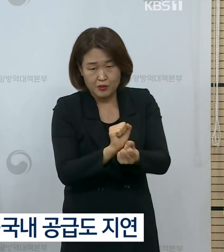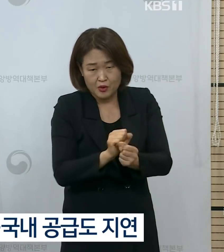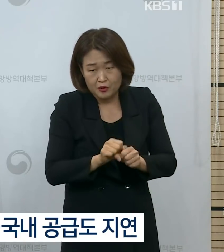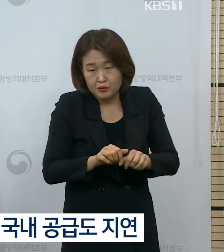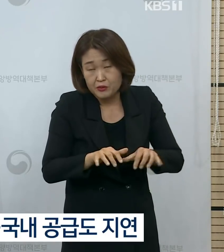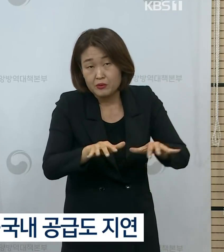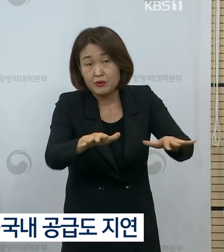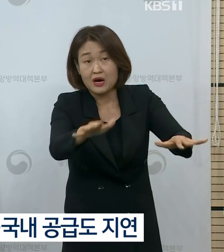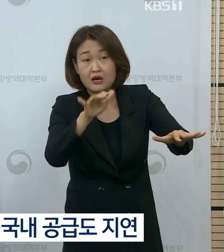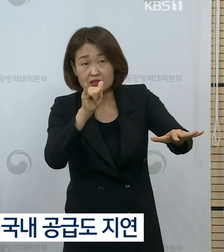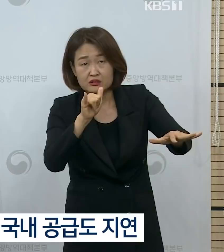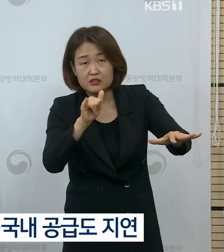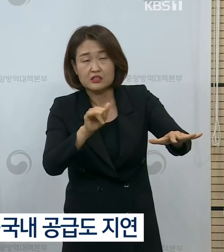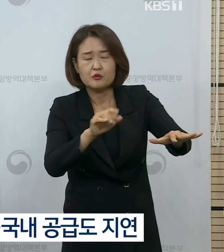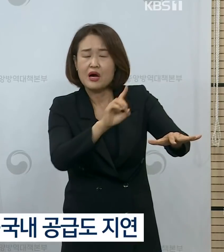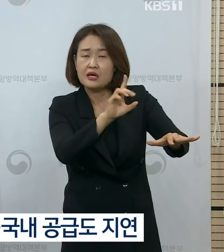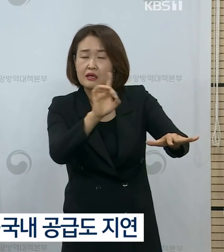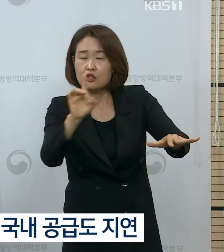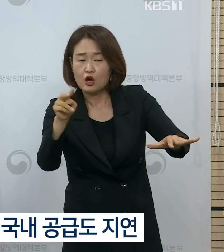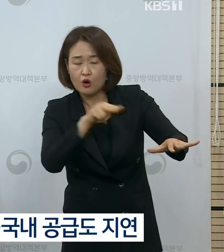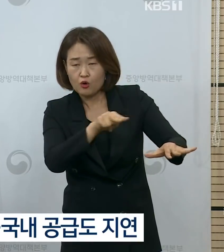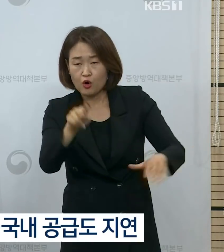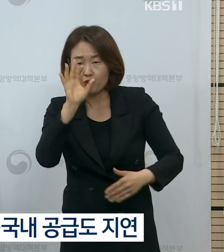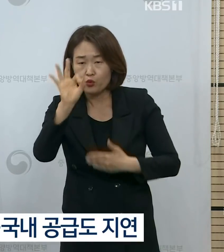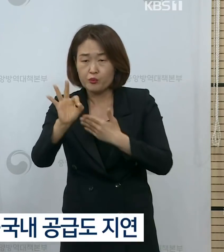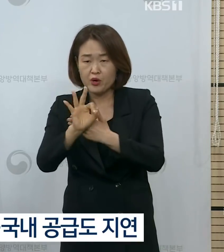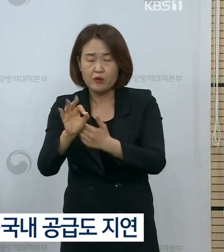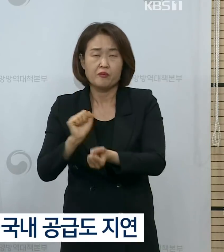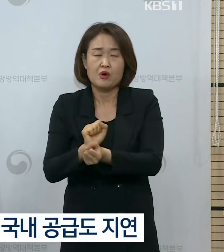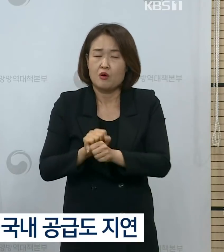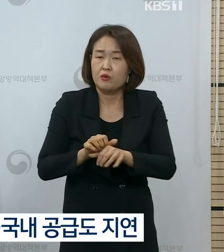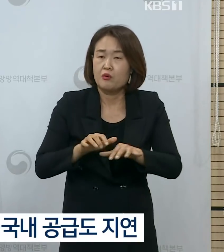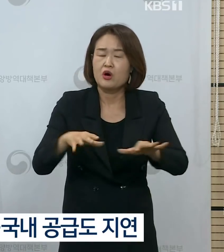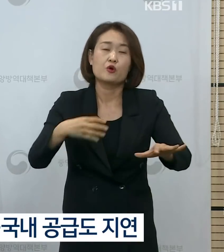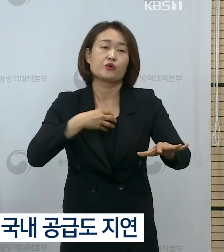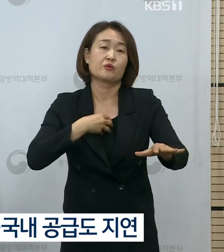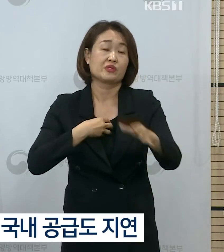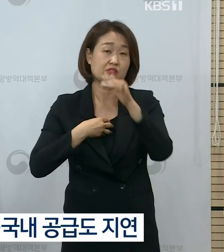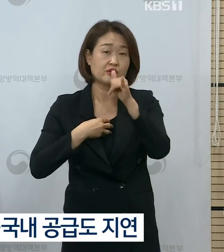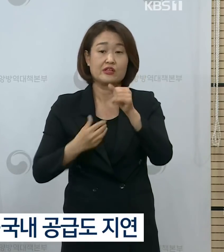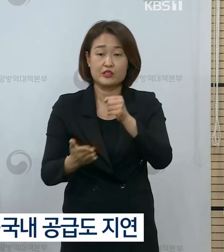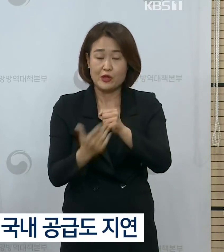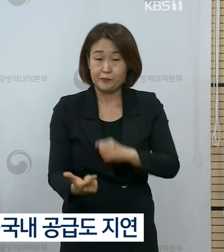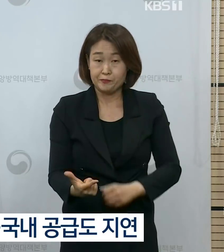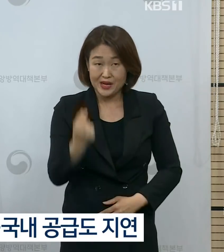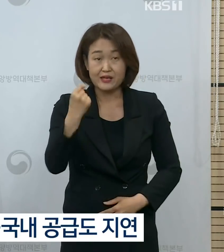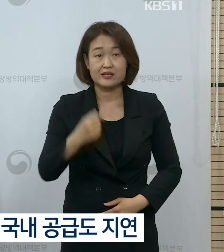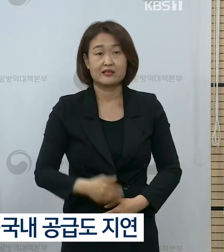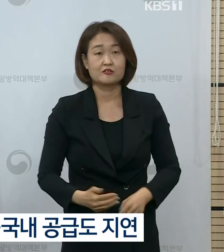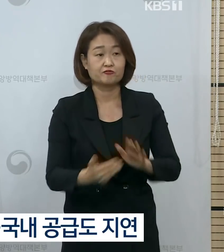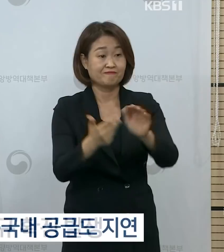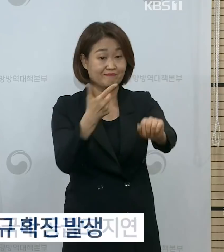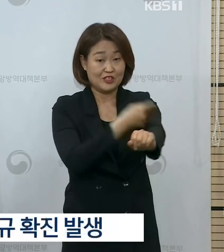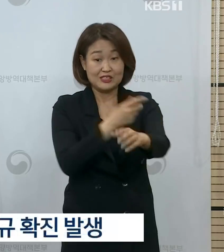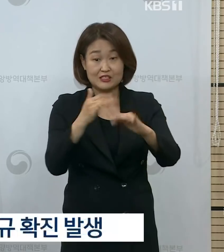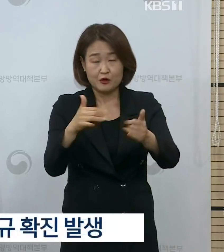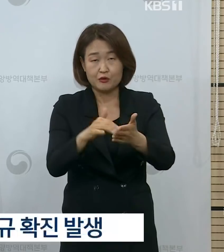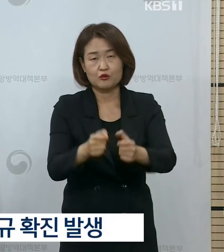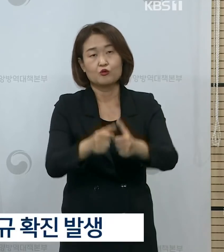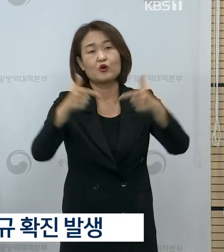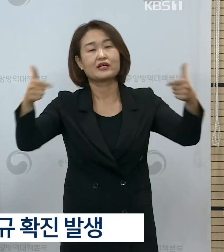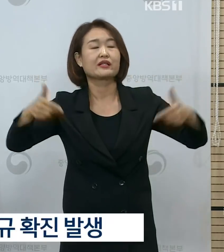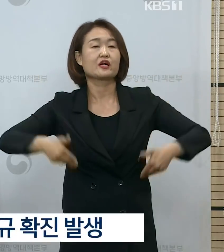증가하고 여러 가지 위험 요인이 증가하고 있는 상황으로 백신 접종 대상을 신속하게 확대하는 게 필요한